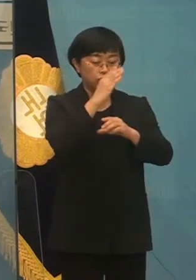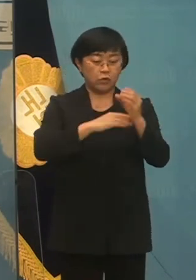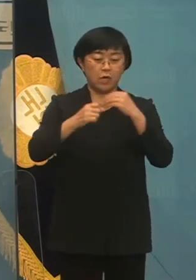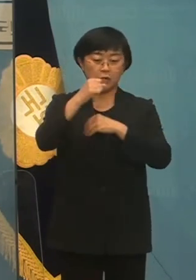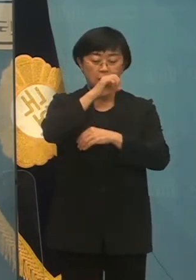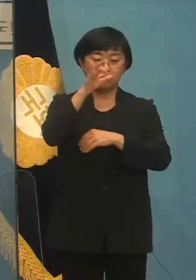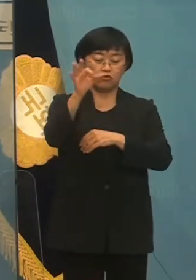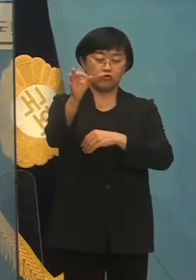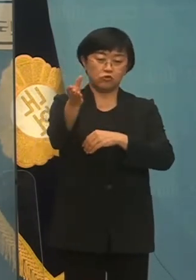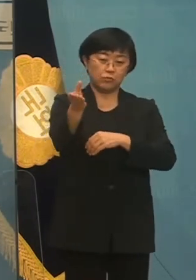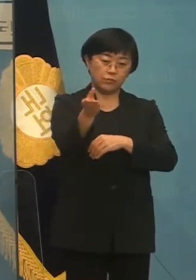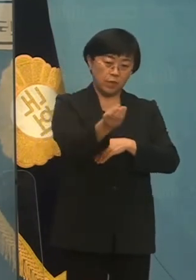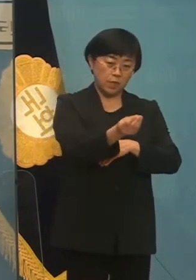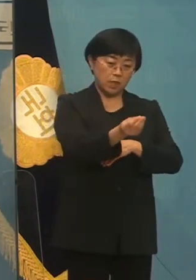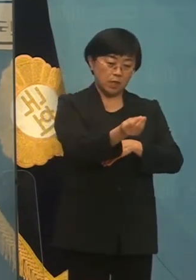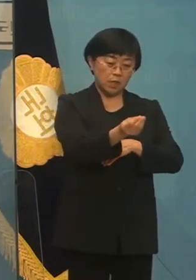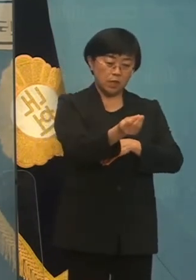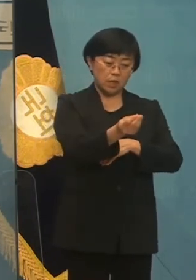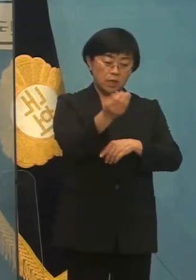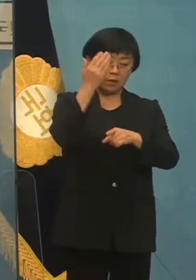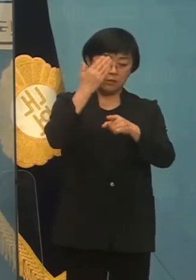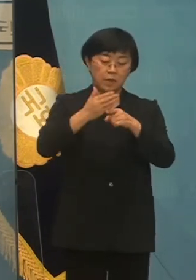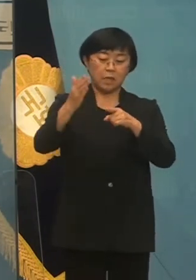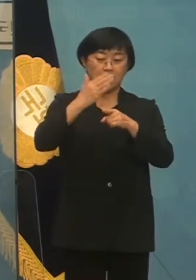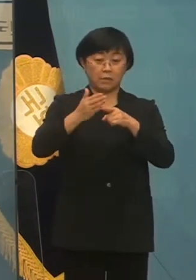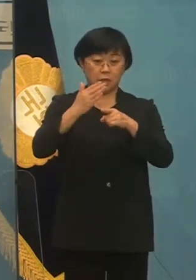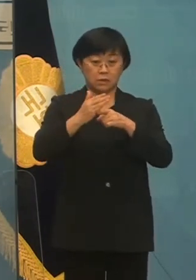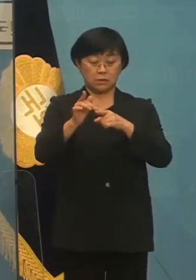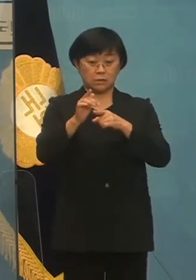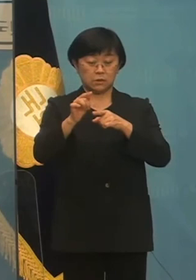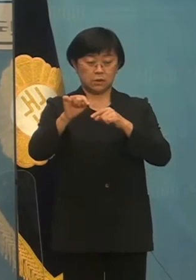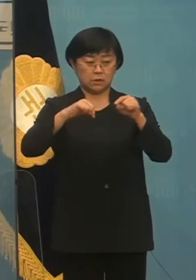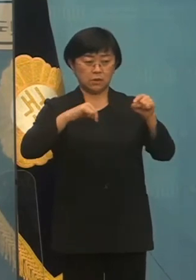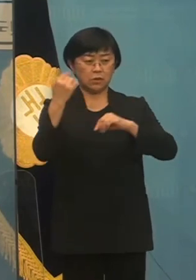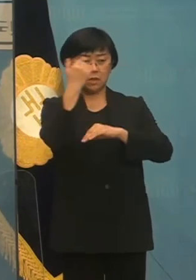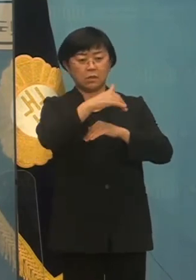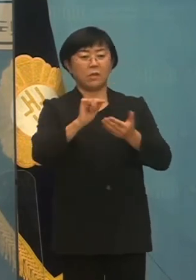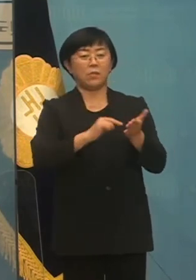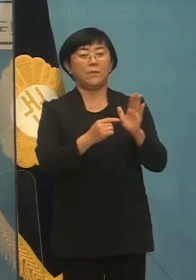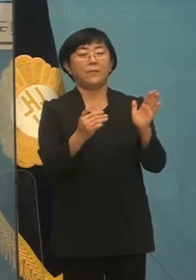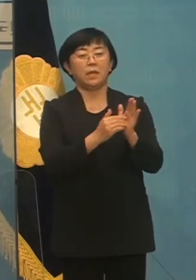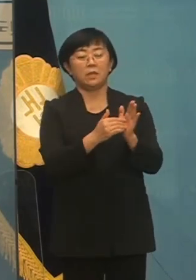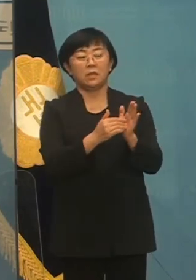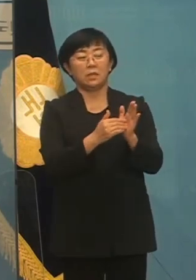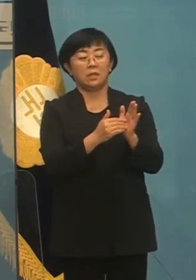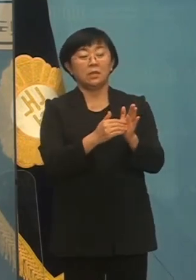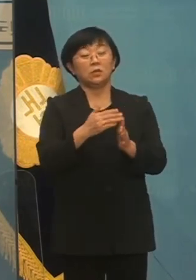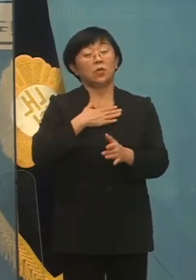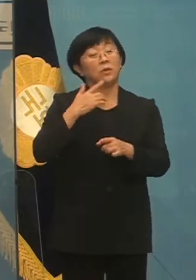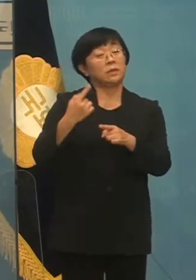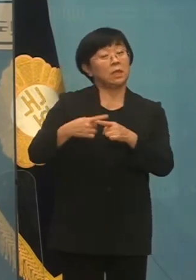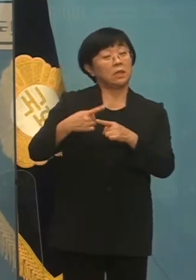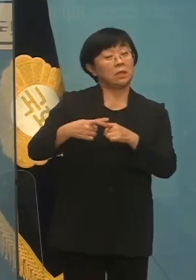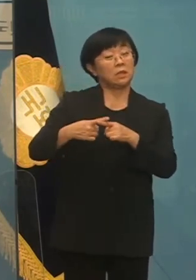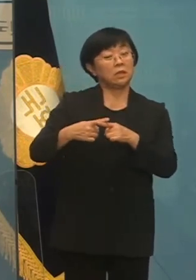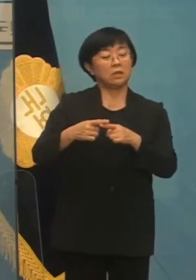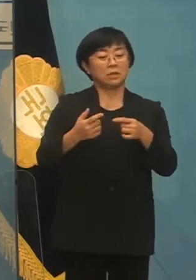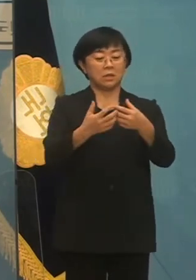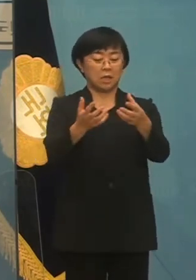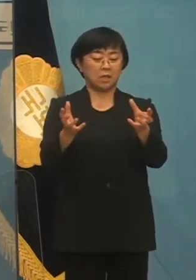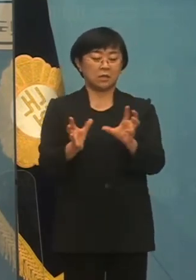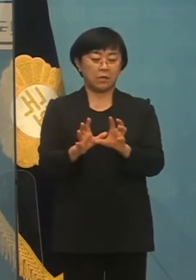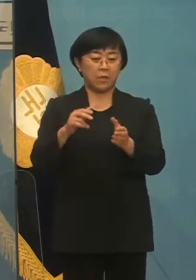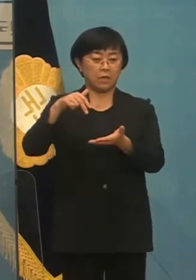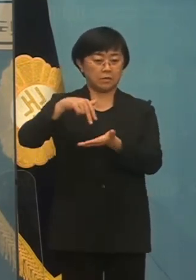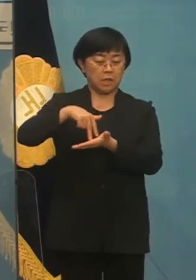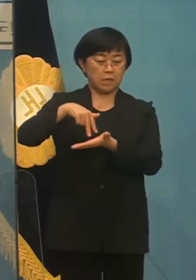대출로 빚내서 빚 갚으라는 땜식 정책을 발표했고, 이에 대해서 저도 우리 당 차원에서 발표를 했고,